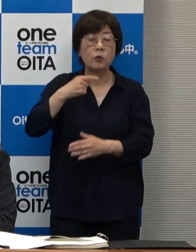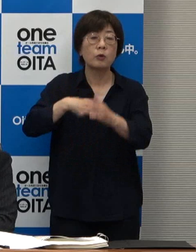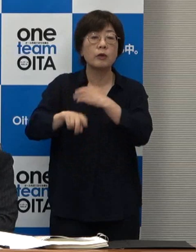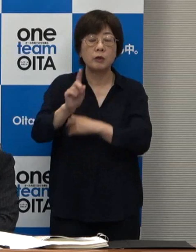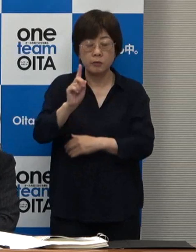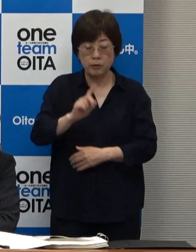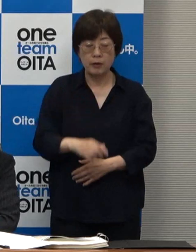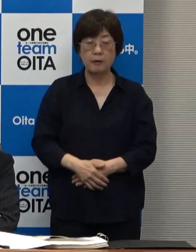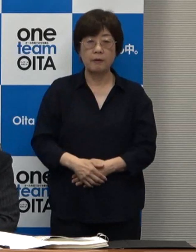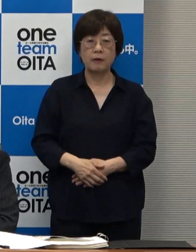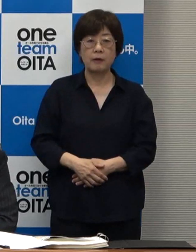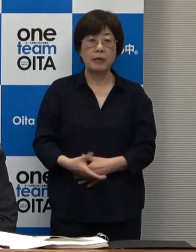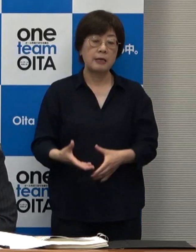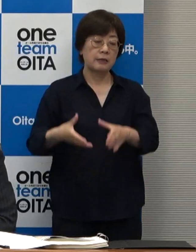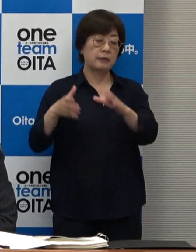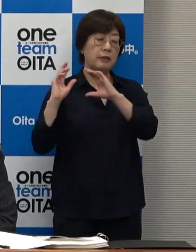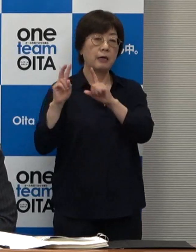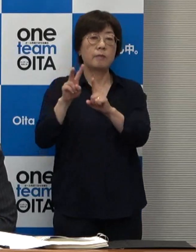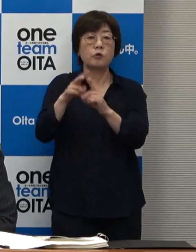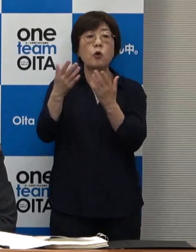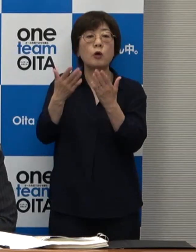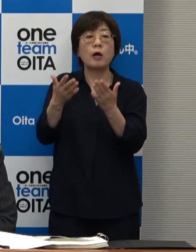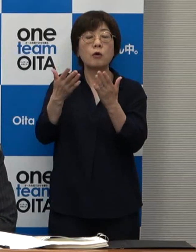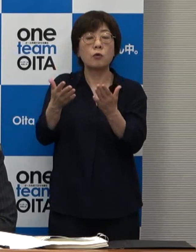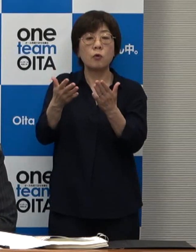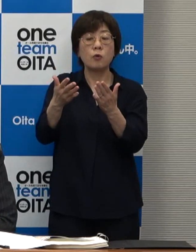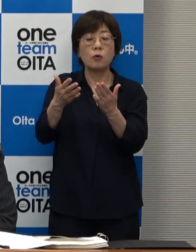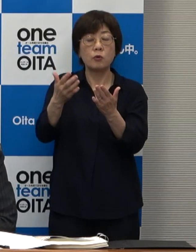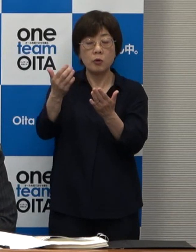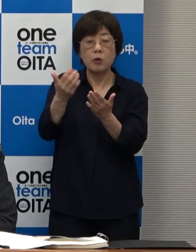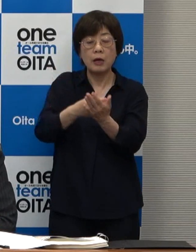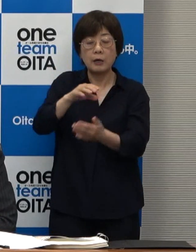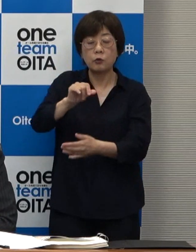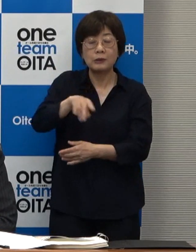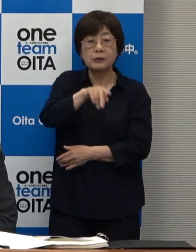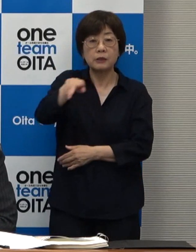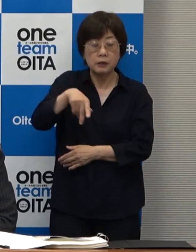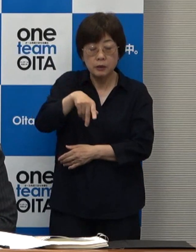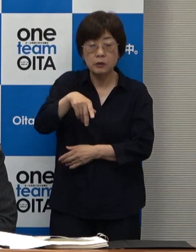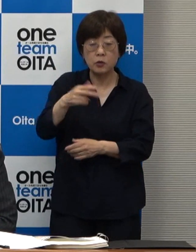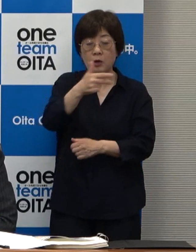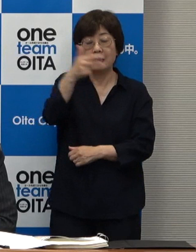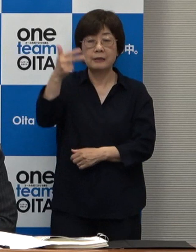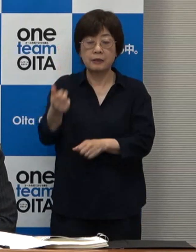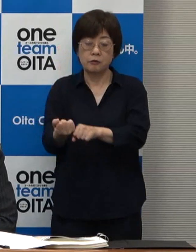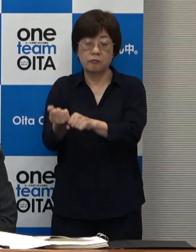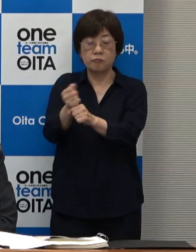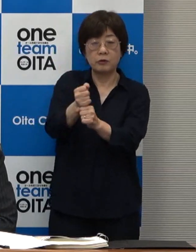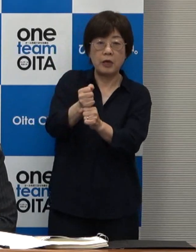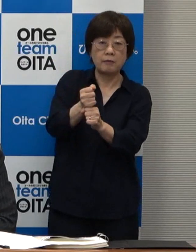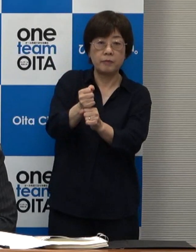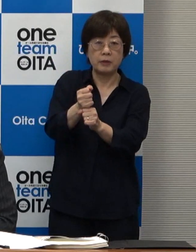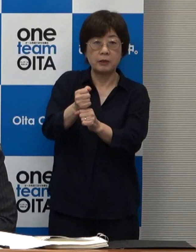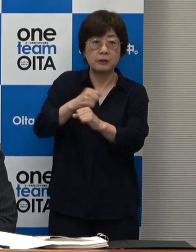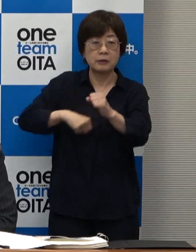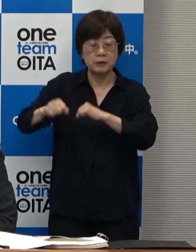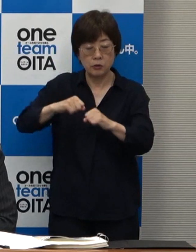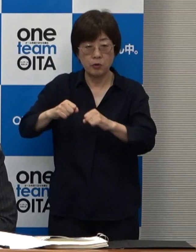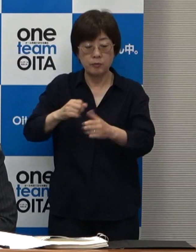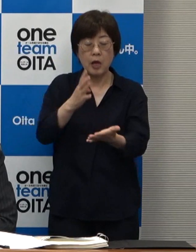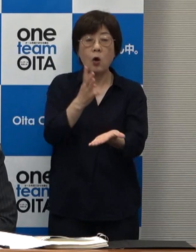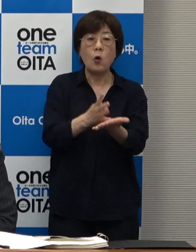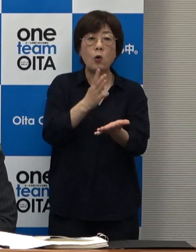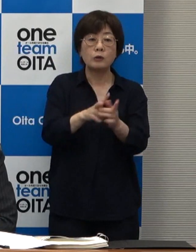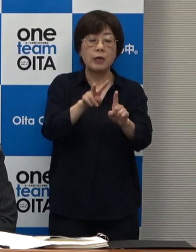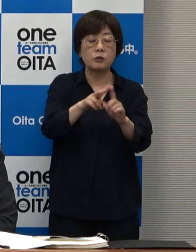は荷上町小学校跡地複合公共施設整備事業や大西東小学校